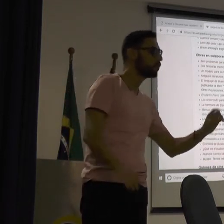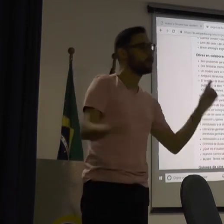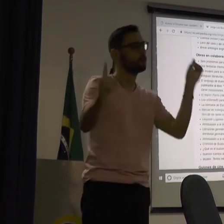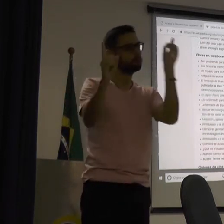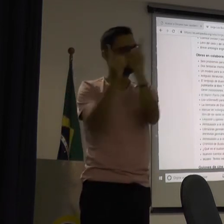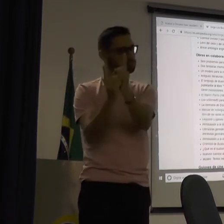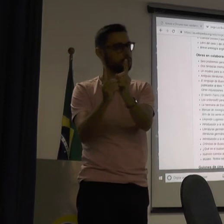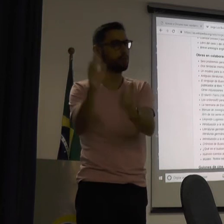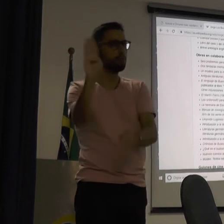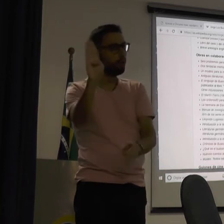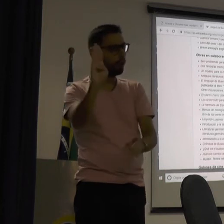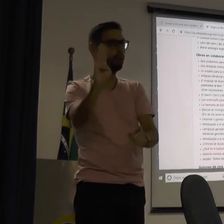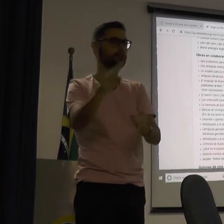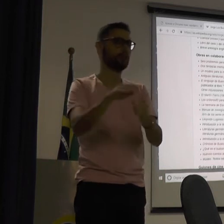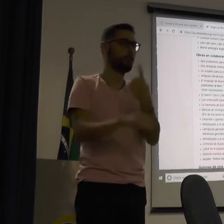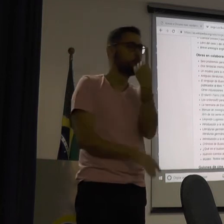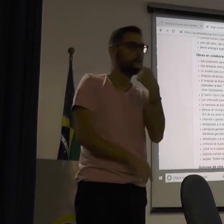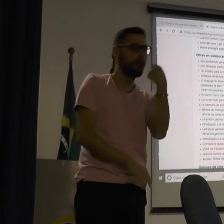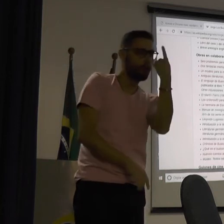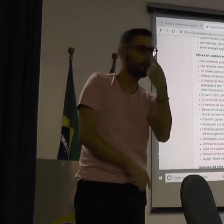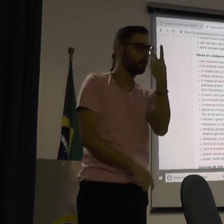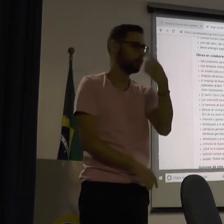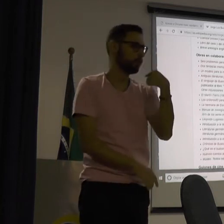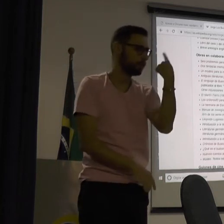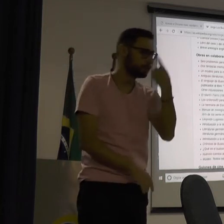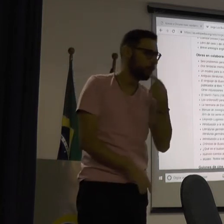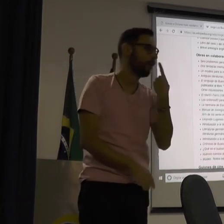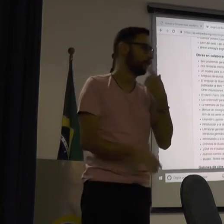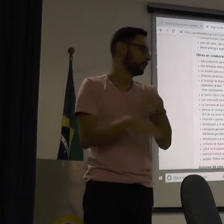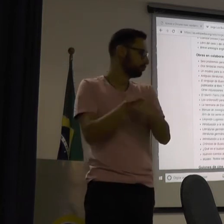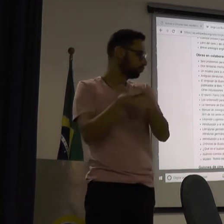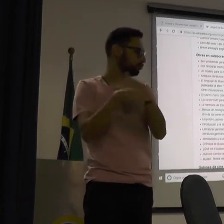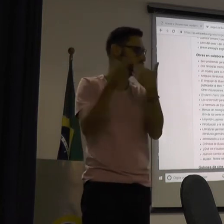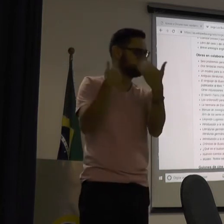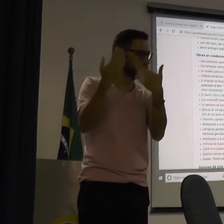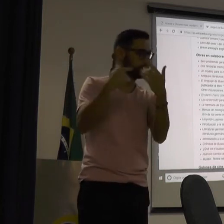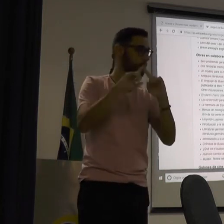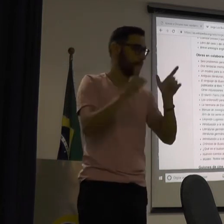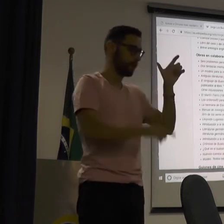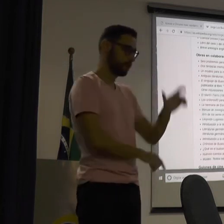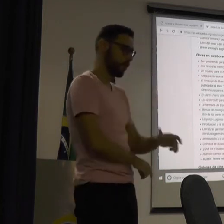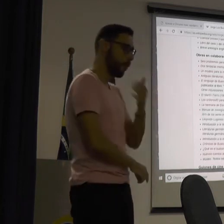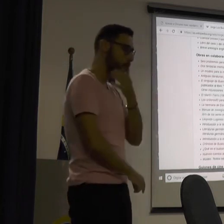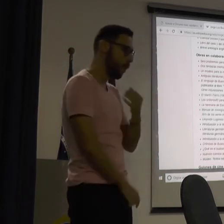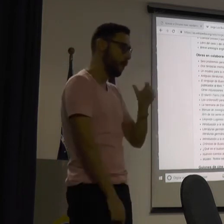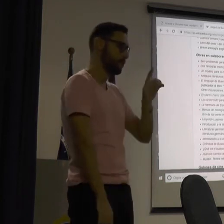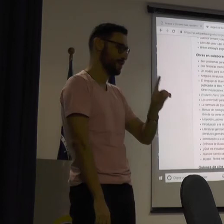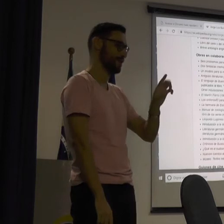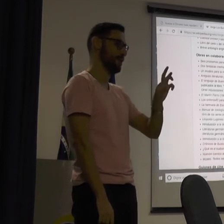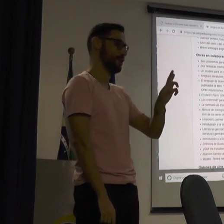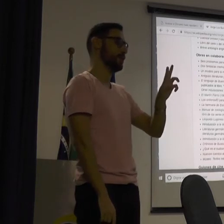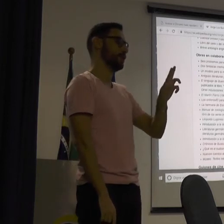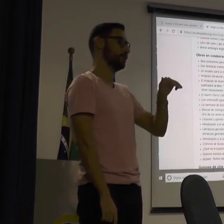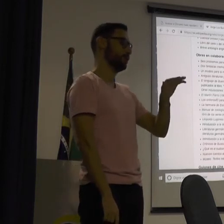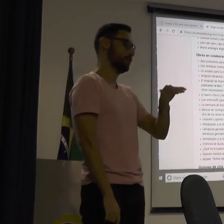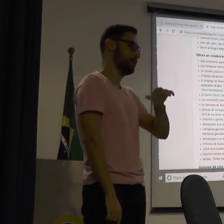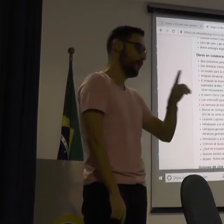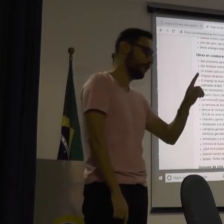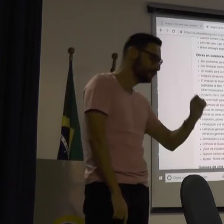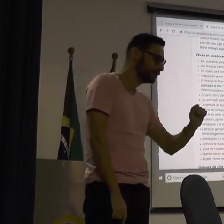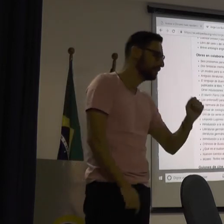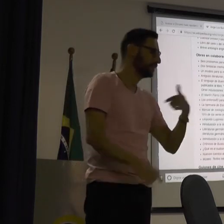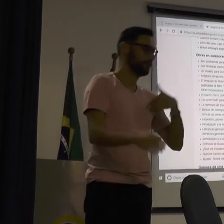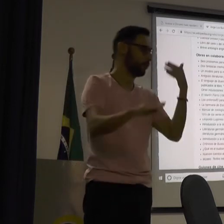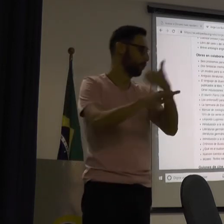horas conversando com o Borges. Mas o caso do Drummond não foi, acho que o Drummond se intimidou. Mas quem foi que tem uma